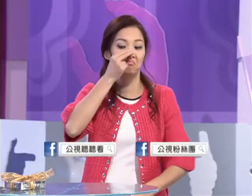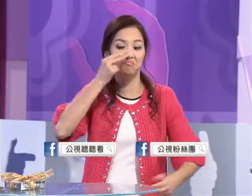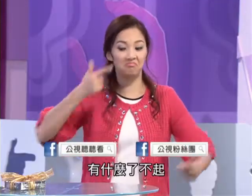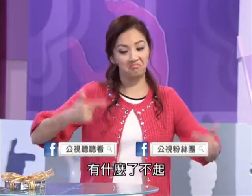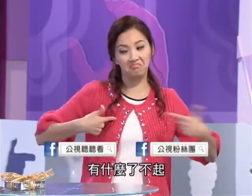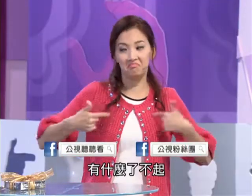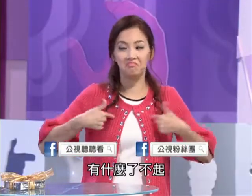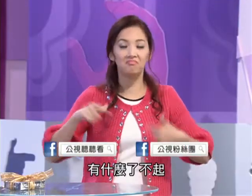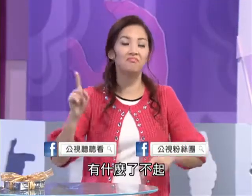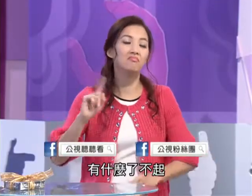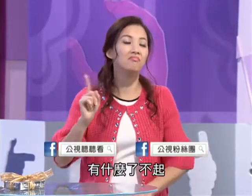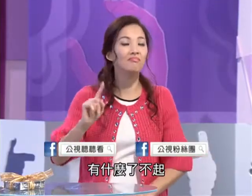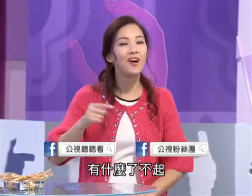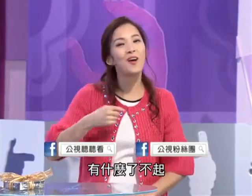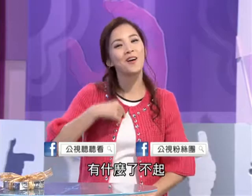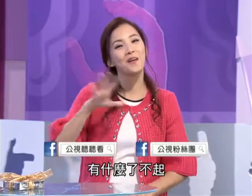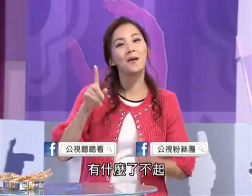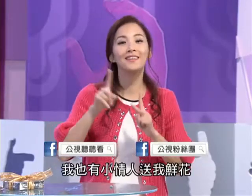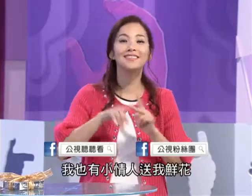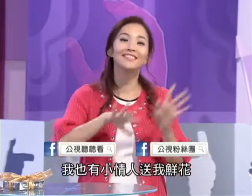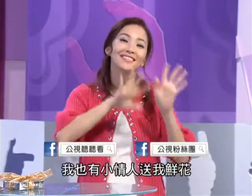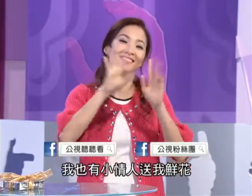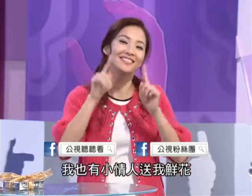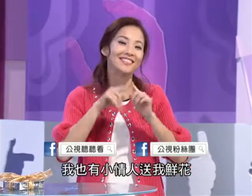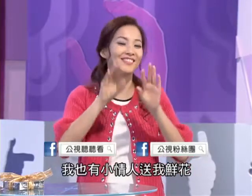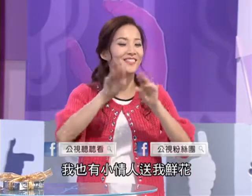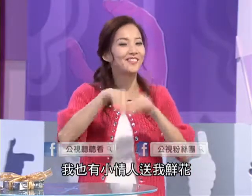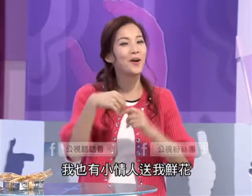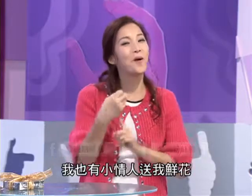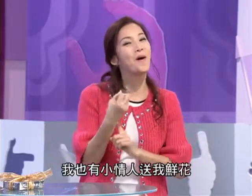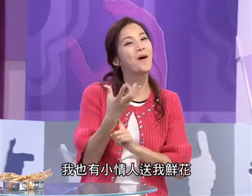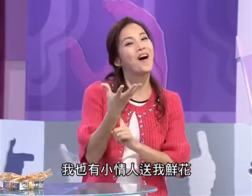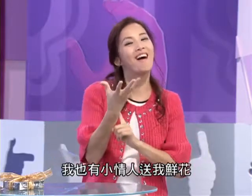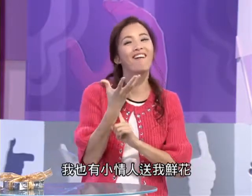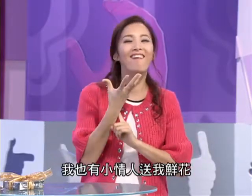有什么了不起？我也有小情人送我鲜花，